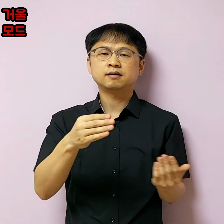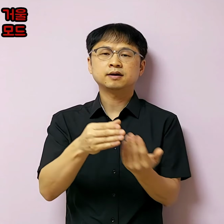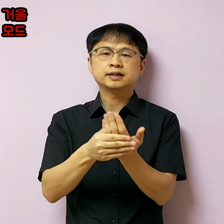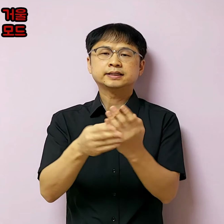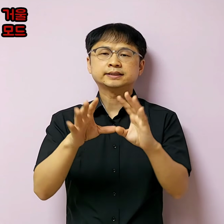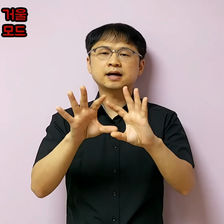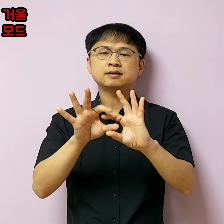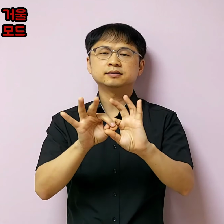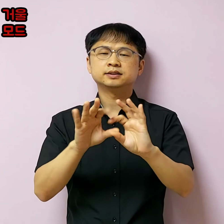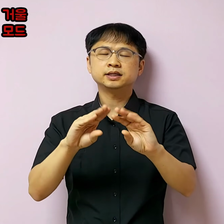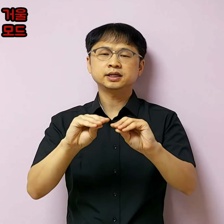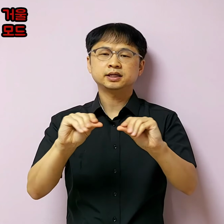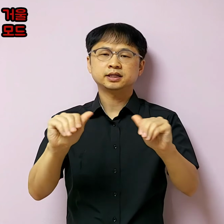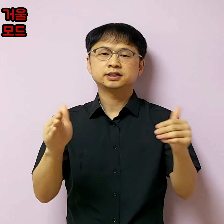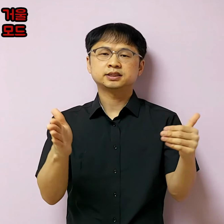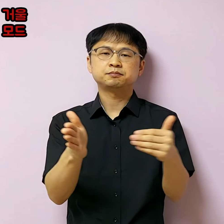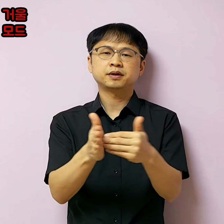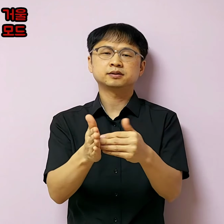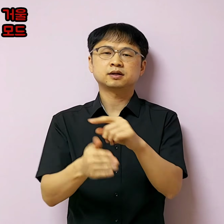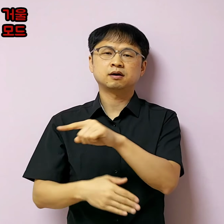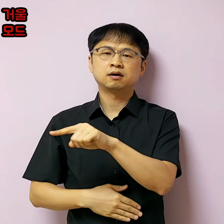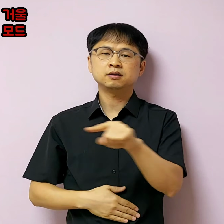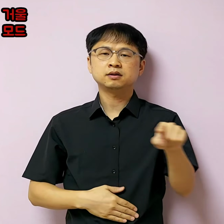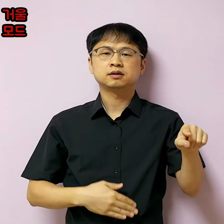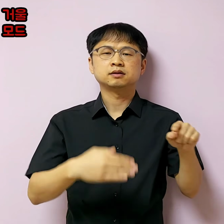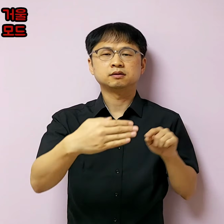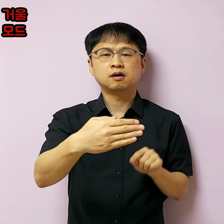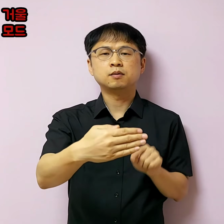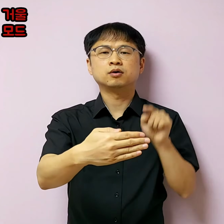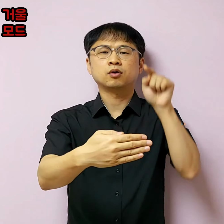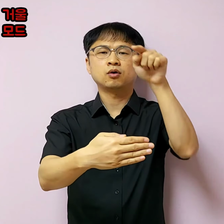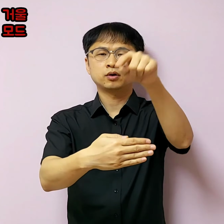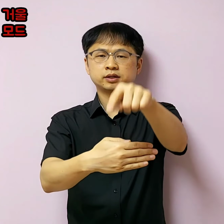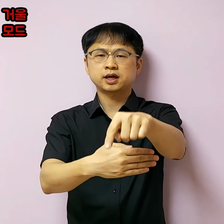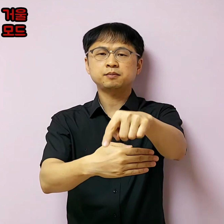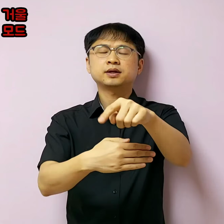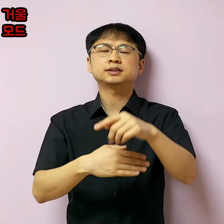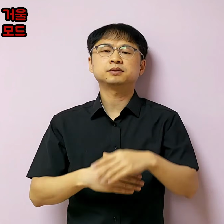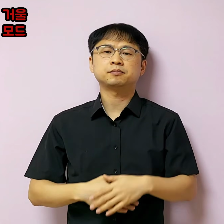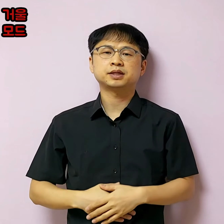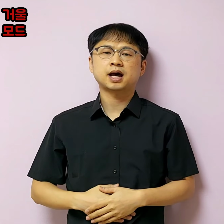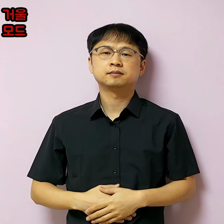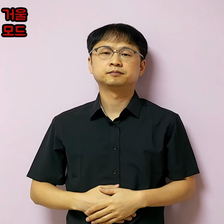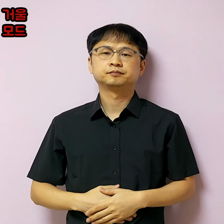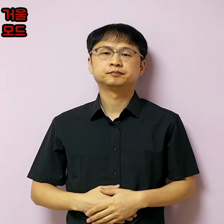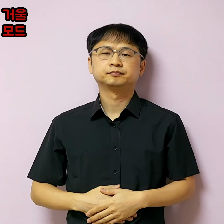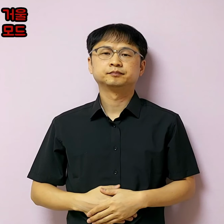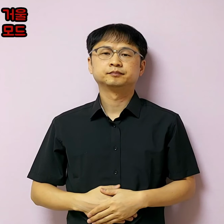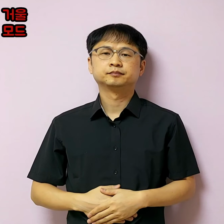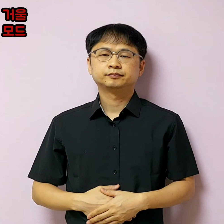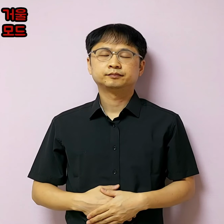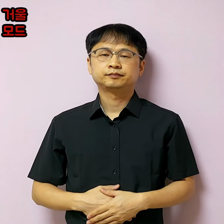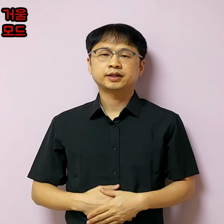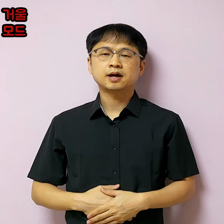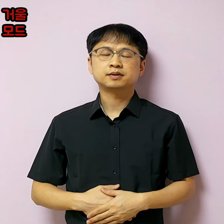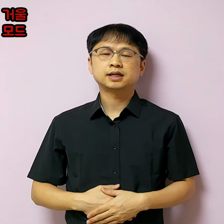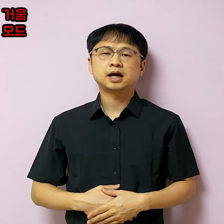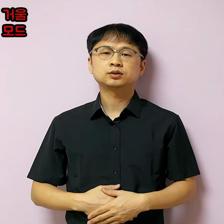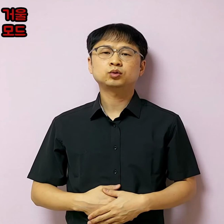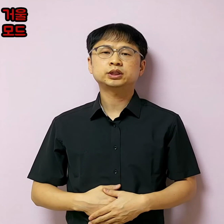그래서 사건의 지평선 너머로 이렇게 표현하시면 됩니다. 네, 다음 가사